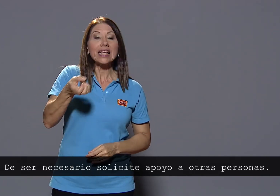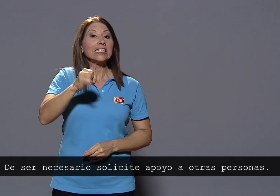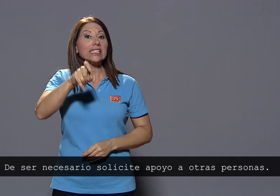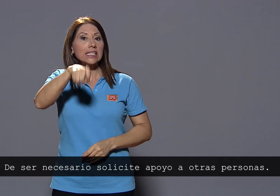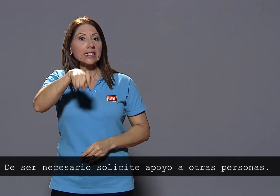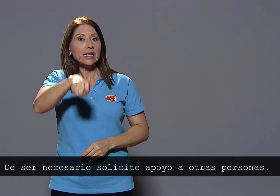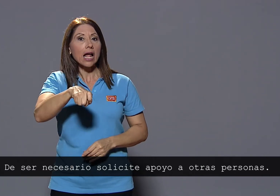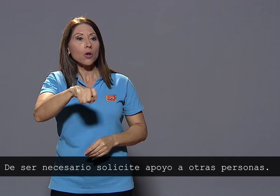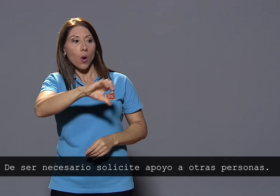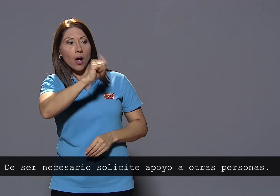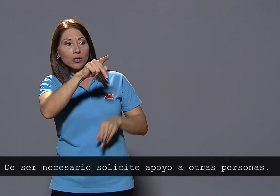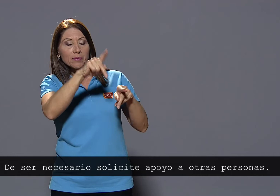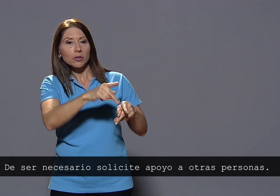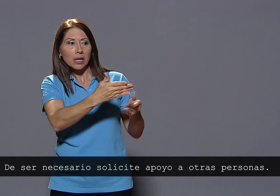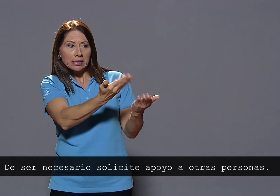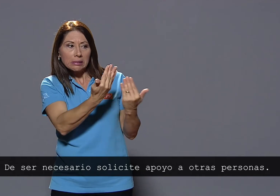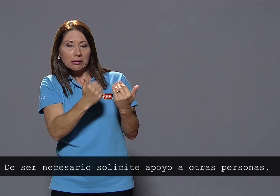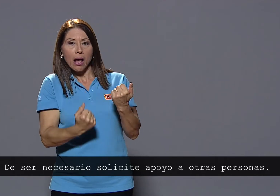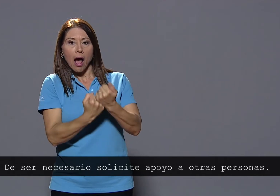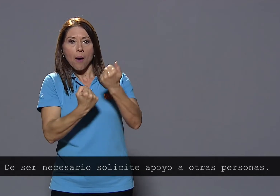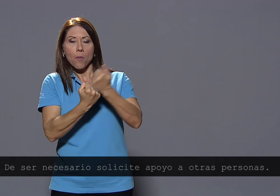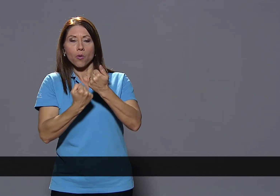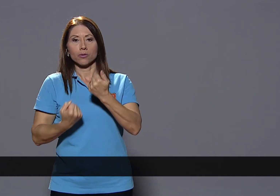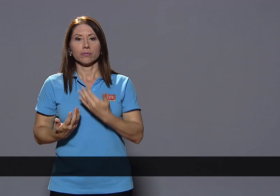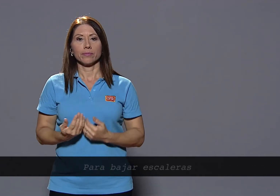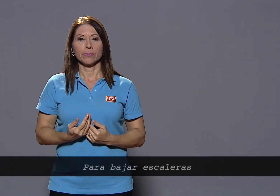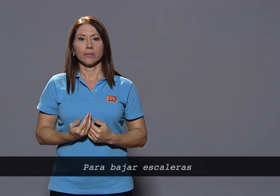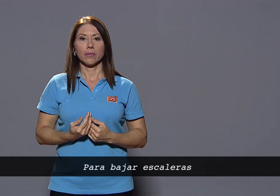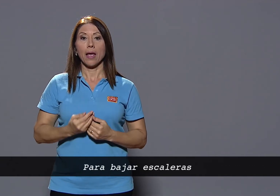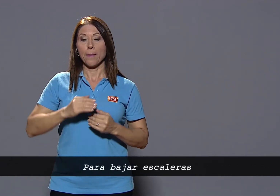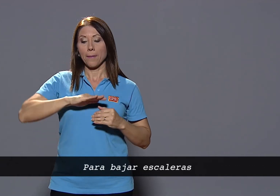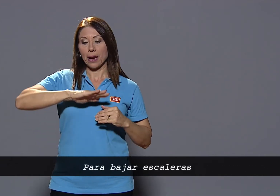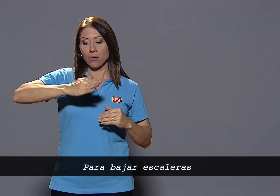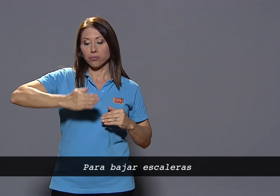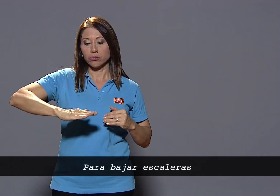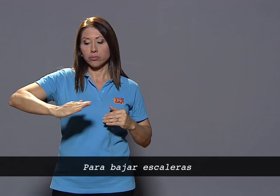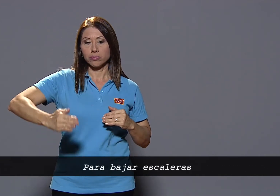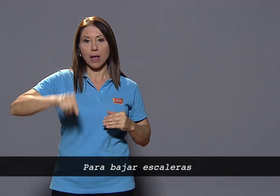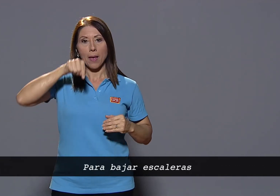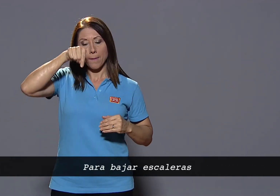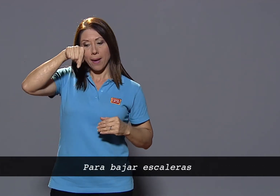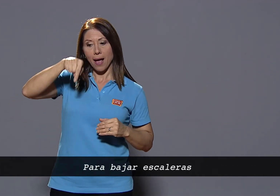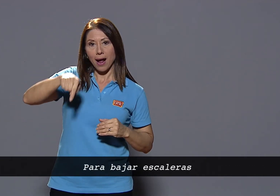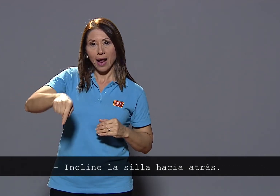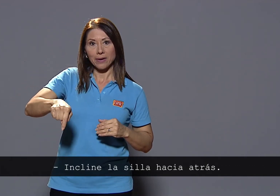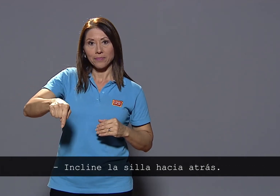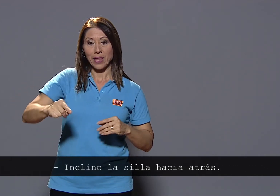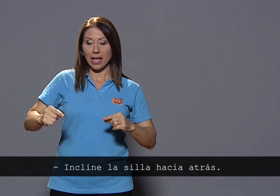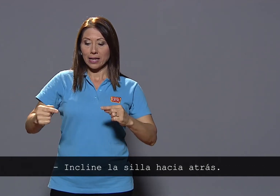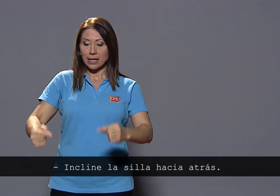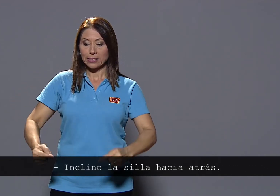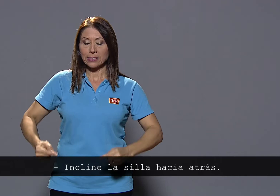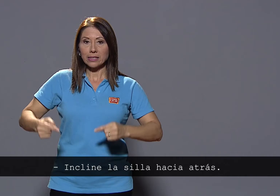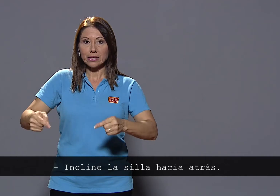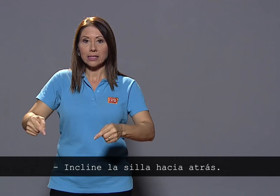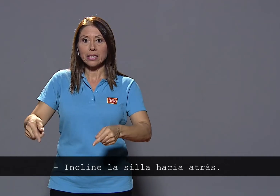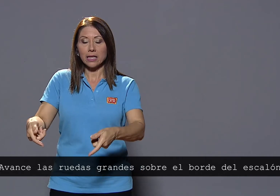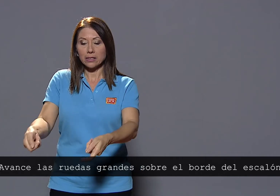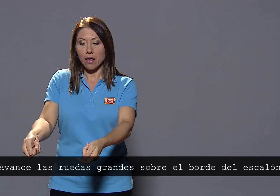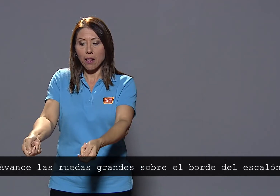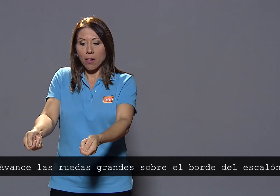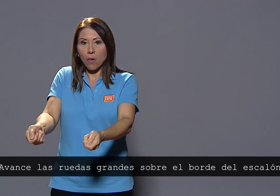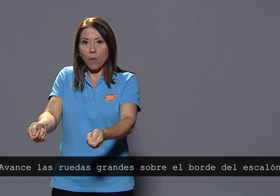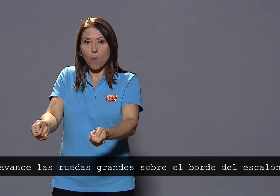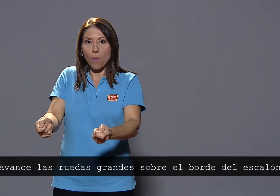necesario, solicite apoyo a otras personas. Para bajar escaleras. Incline la silla hacia atrás